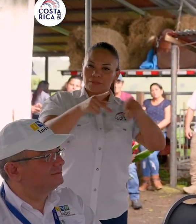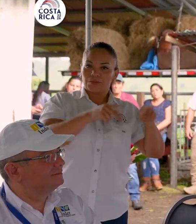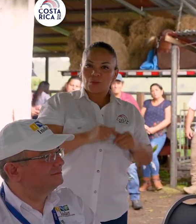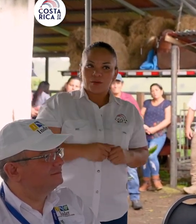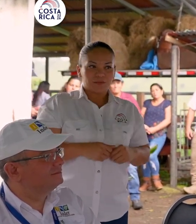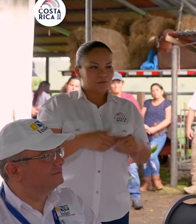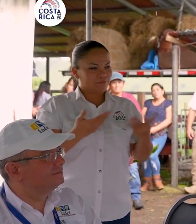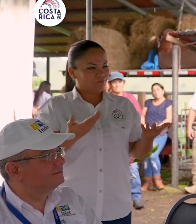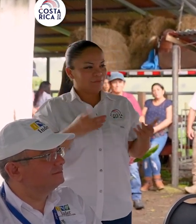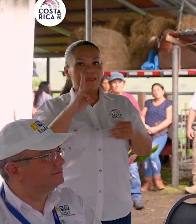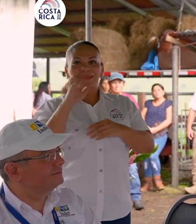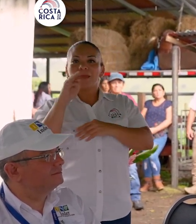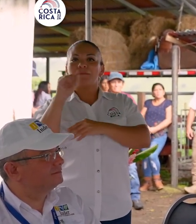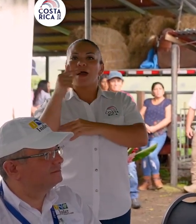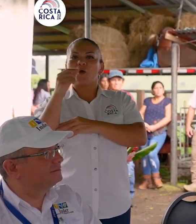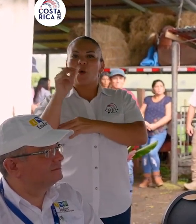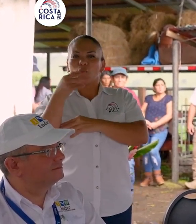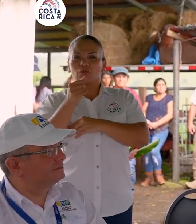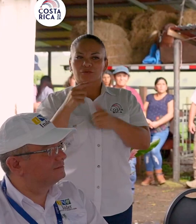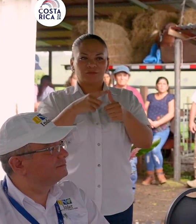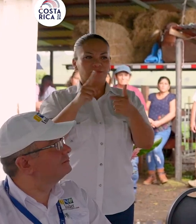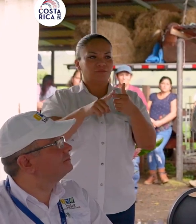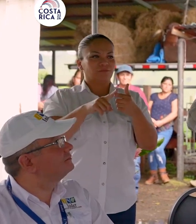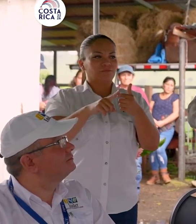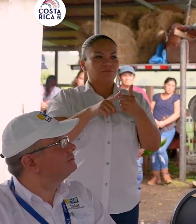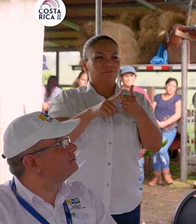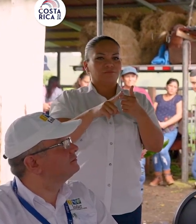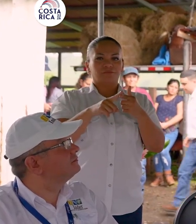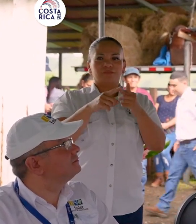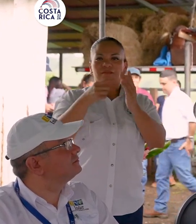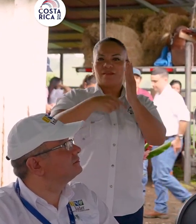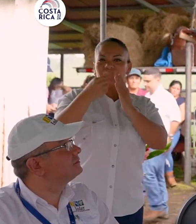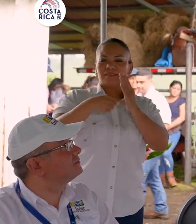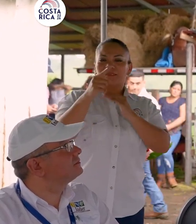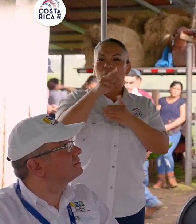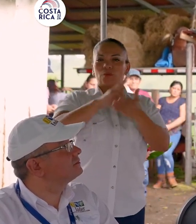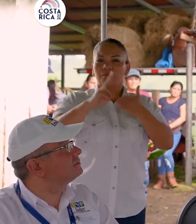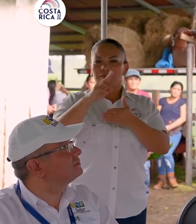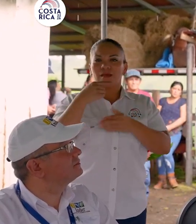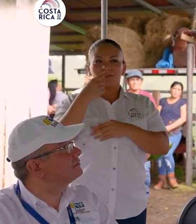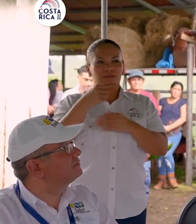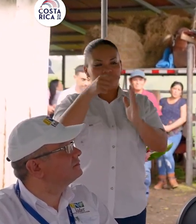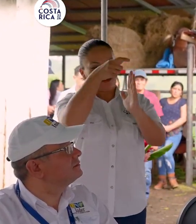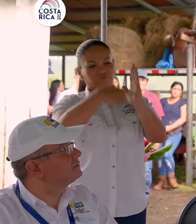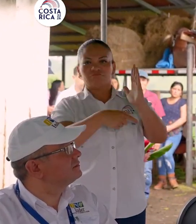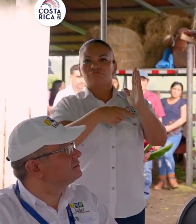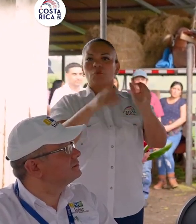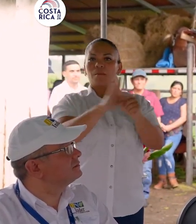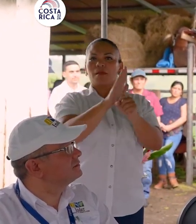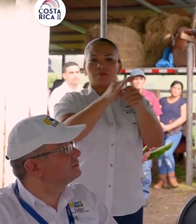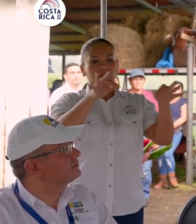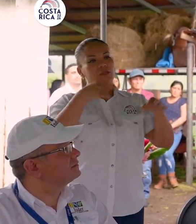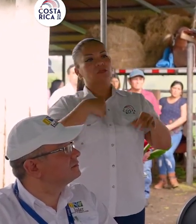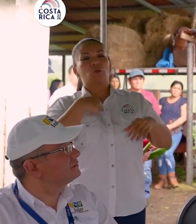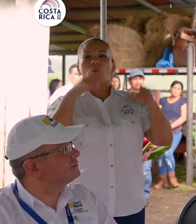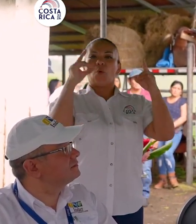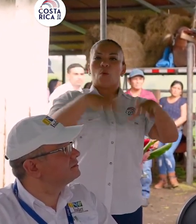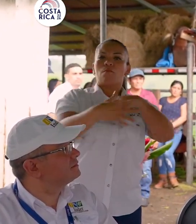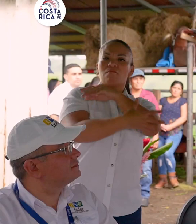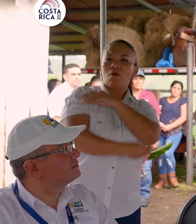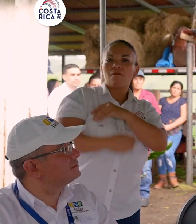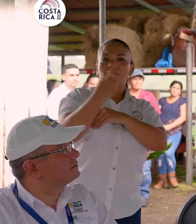andan los demagogos, Semanario Universidad sacó un artículo entero diciendo que yo odiaba a los pobres, que qué